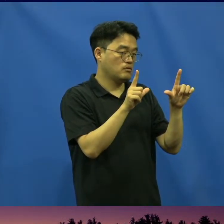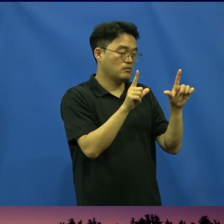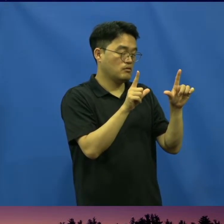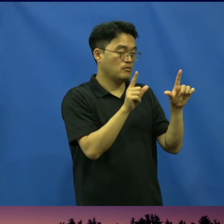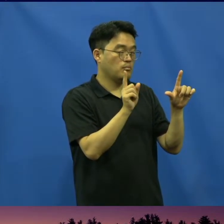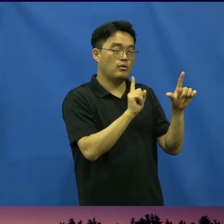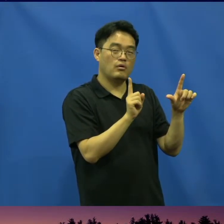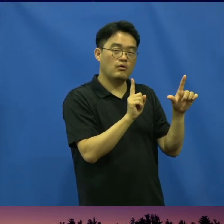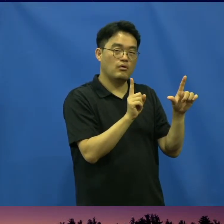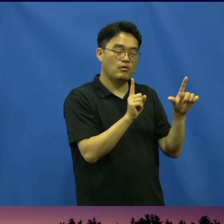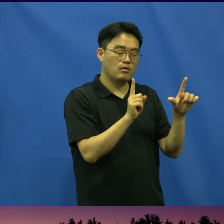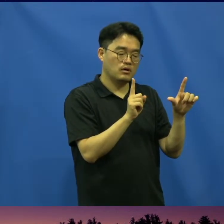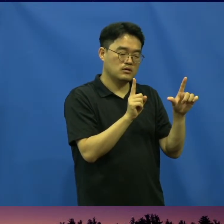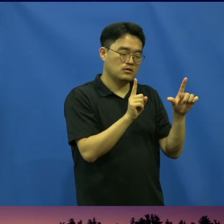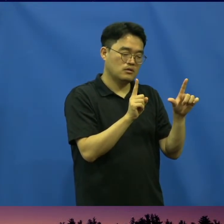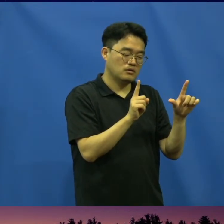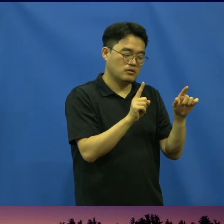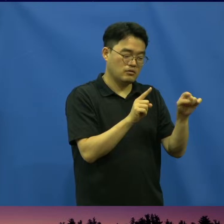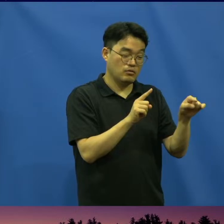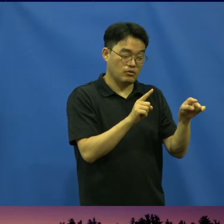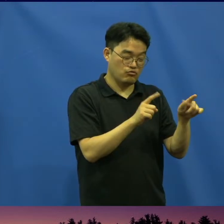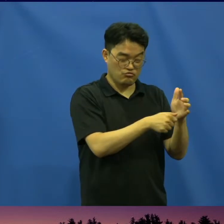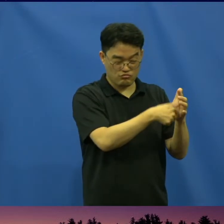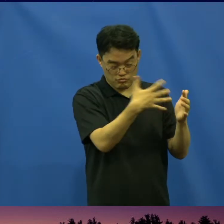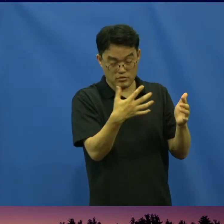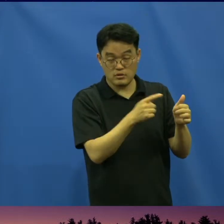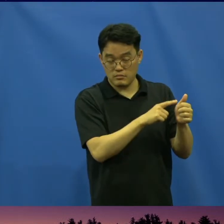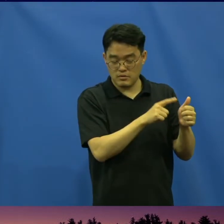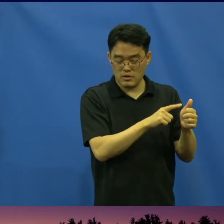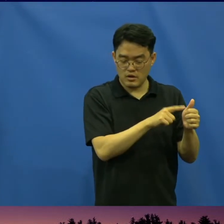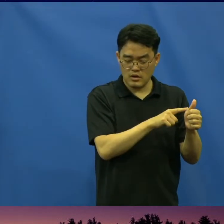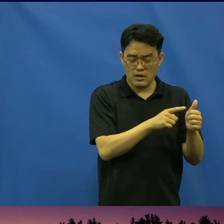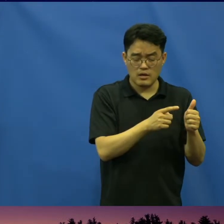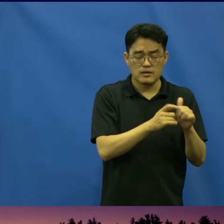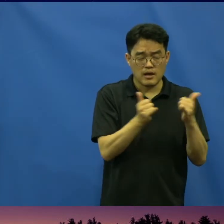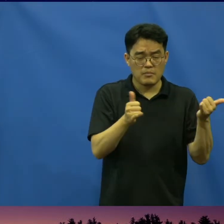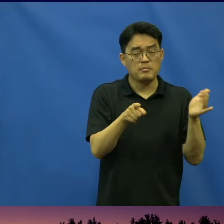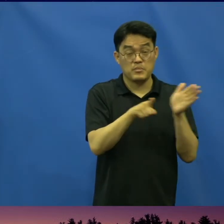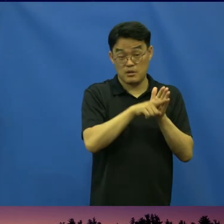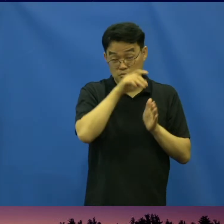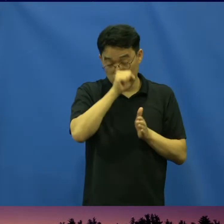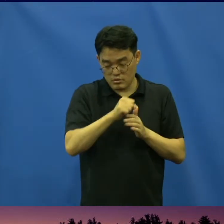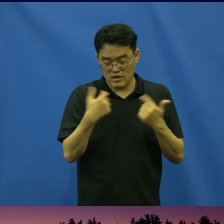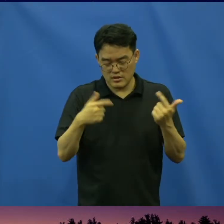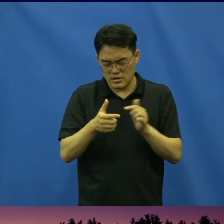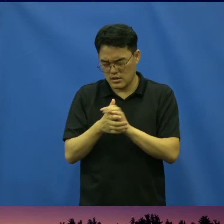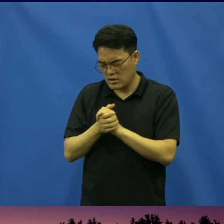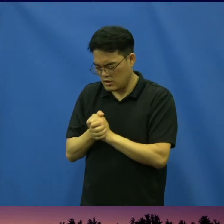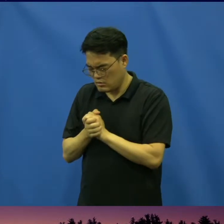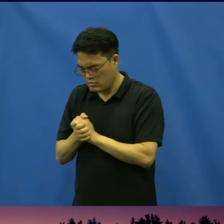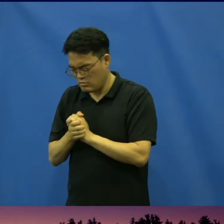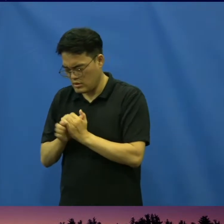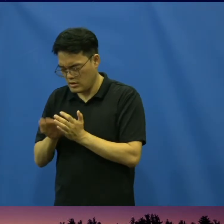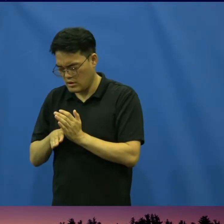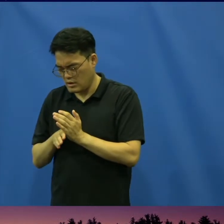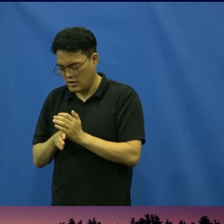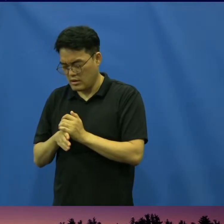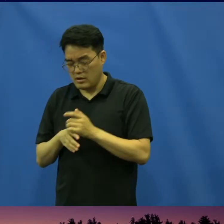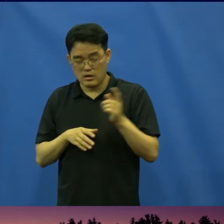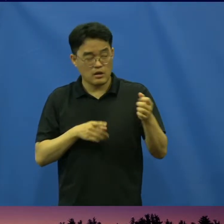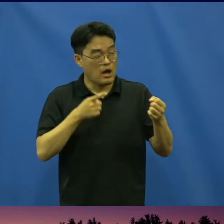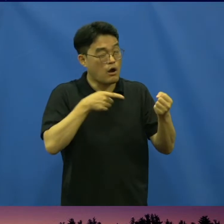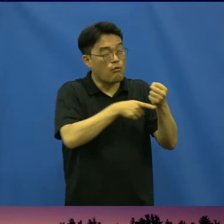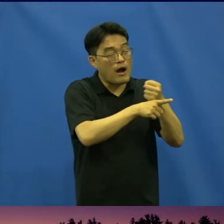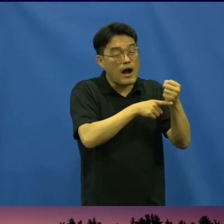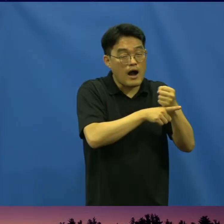한순간에 휙 지나가는 거 누가 주신 거예요? 그분이 너무 경건하게 사시는 겁니다. 믿음으로, 기도로 사시는 분인데 하나님께서 그 과학자 안에